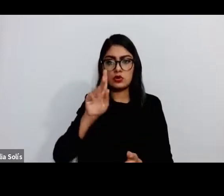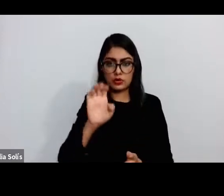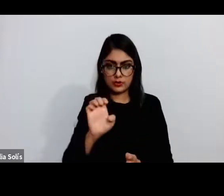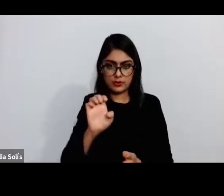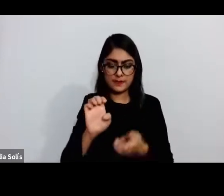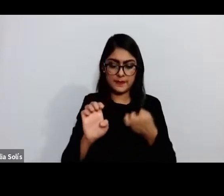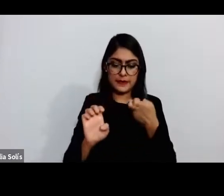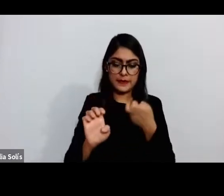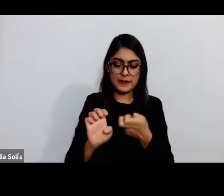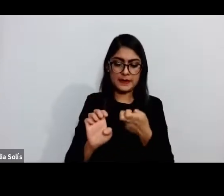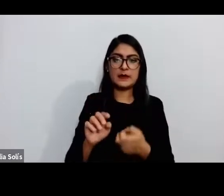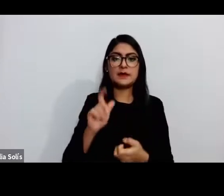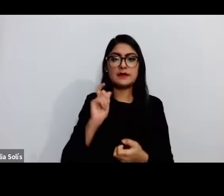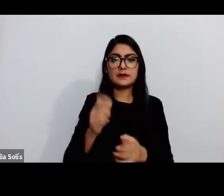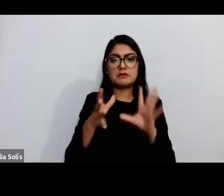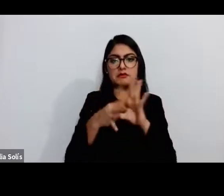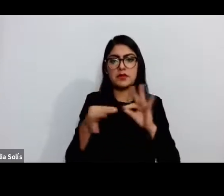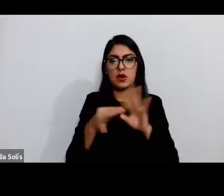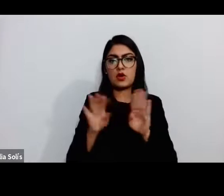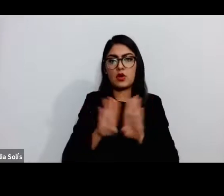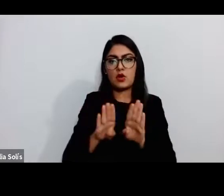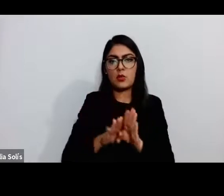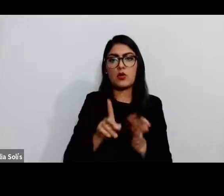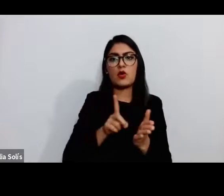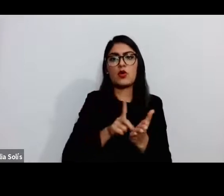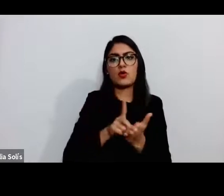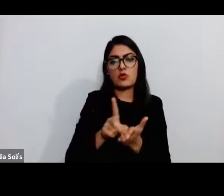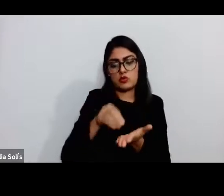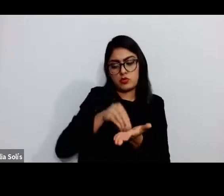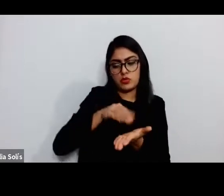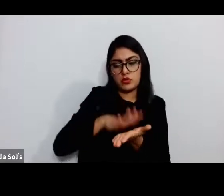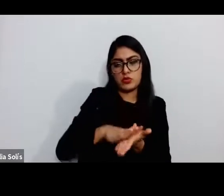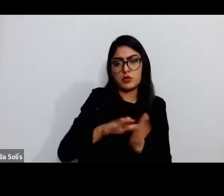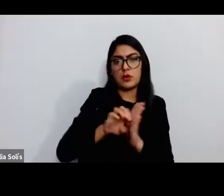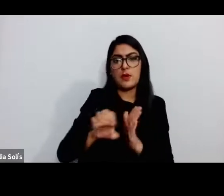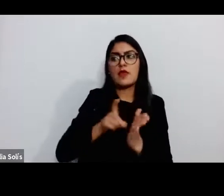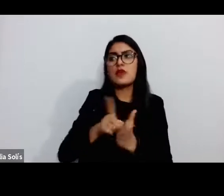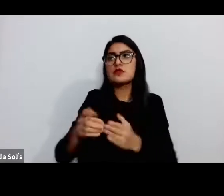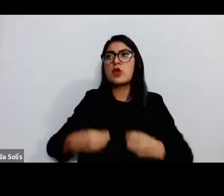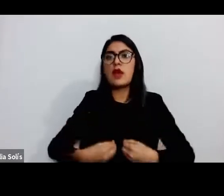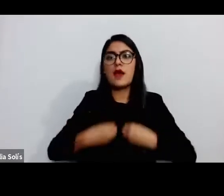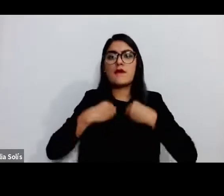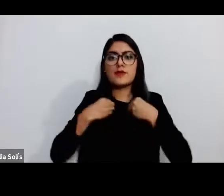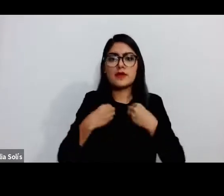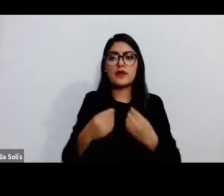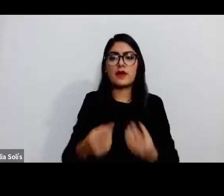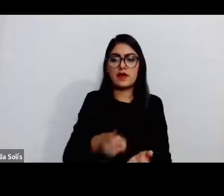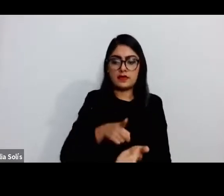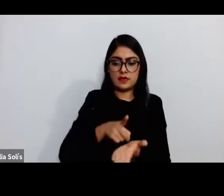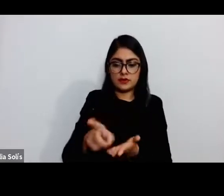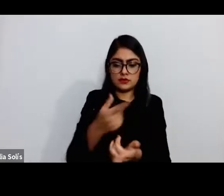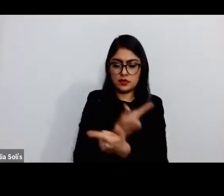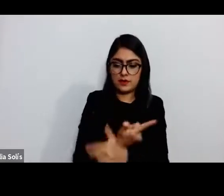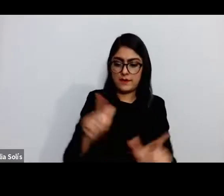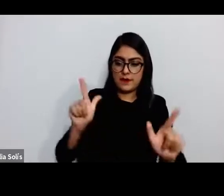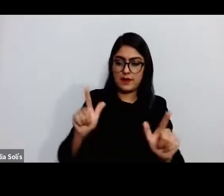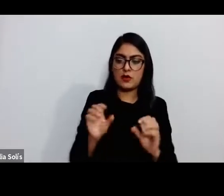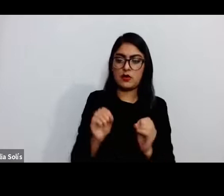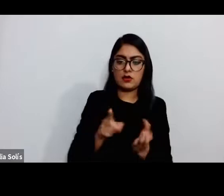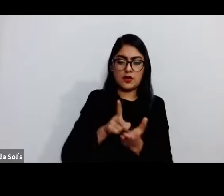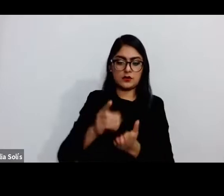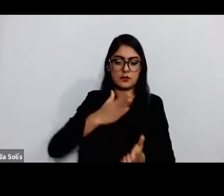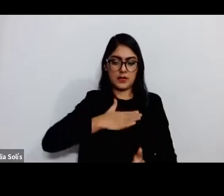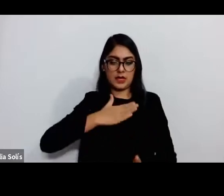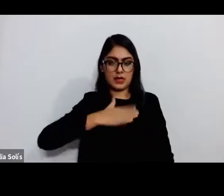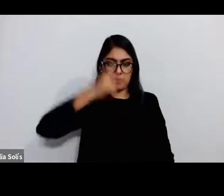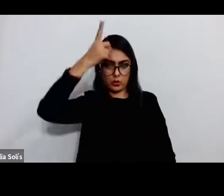aproximación también liberal a los derechos y que sustenta derechos como la vida, la libertad y la propiedad. También posteriormente